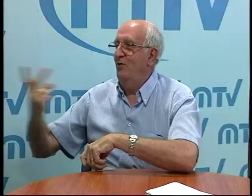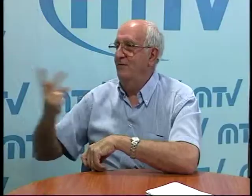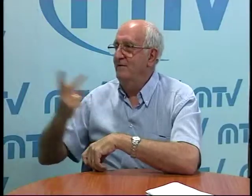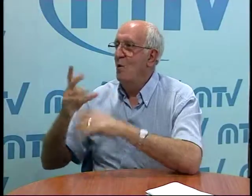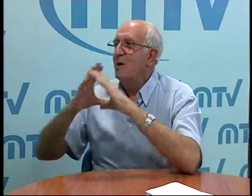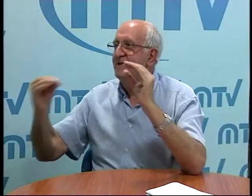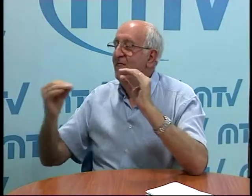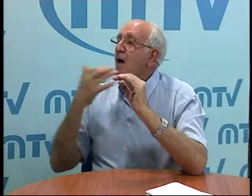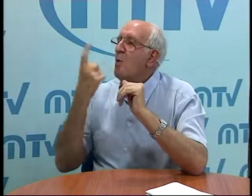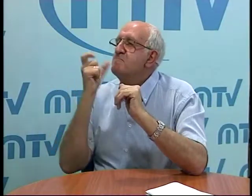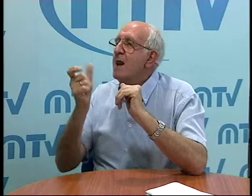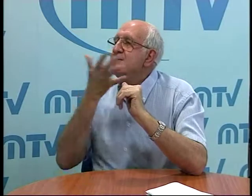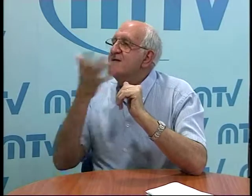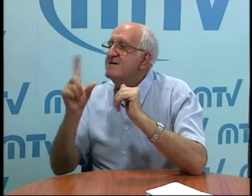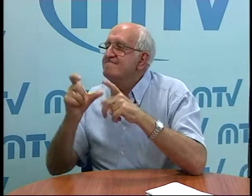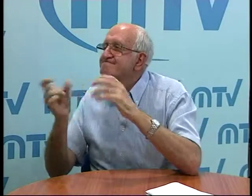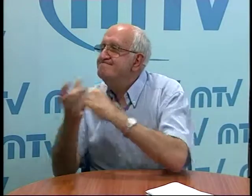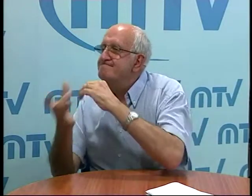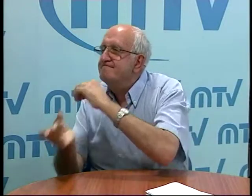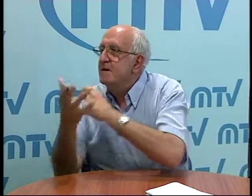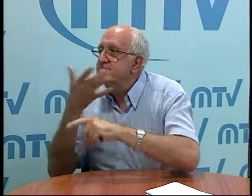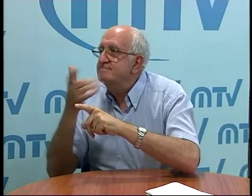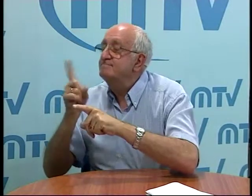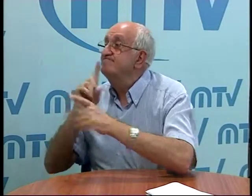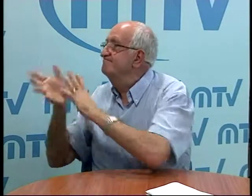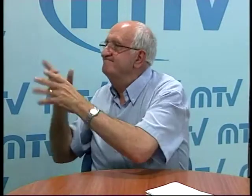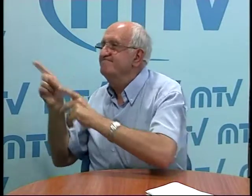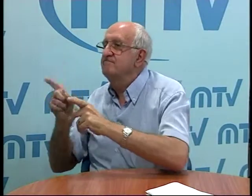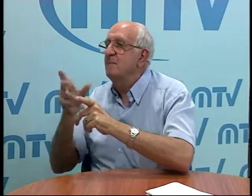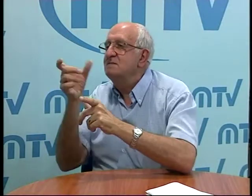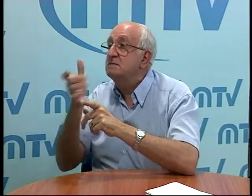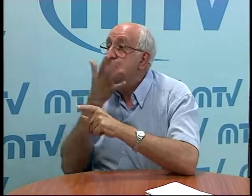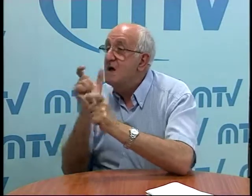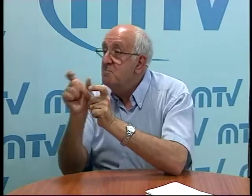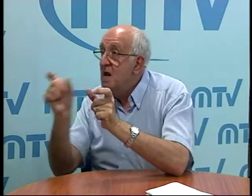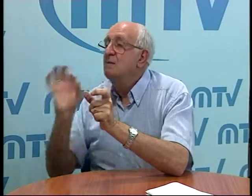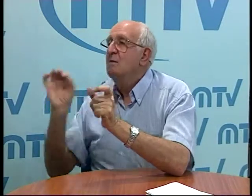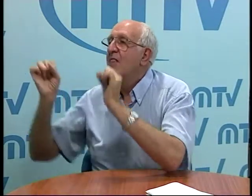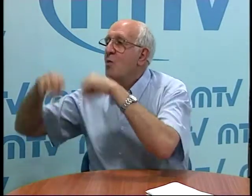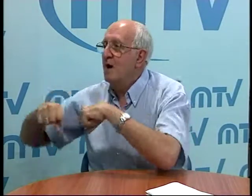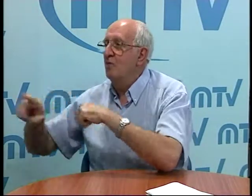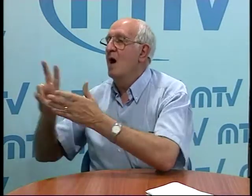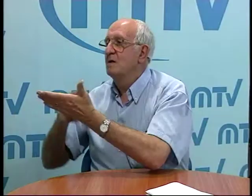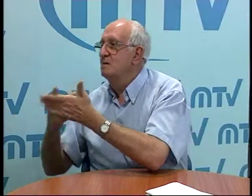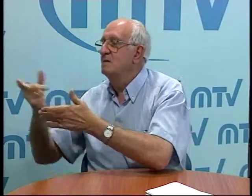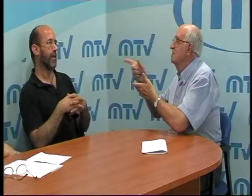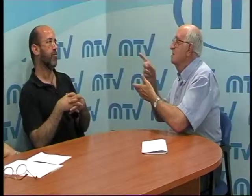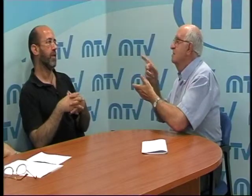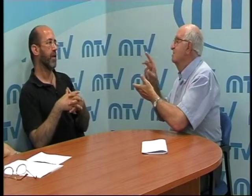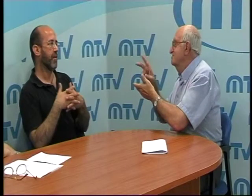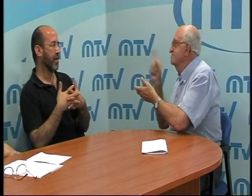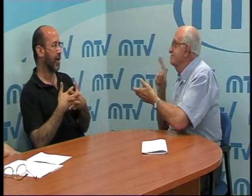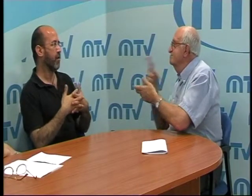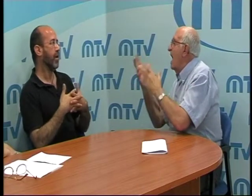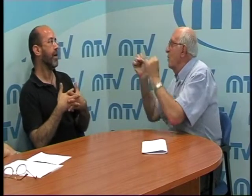aunque después en un futuro al final ese signo quede dentro de la comunidad sorda, pero claro, el hecho de estudiar te va dando la posibilidad de